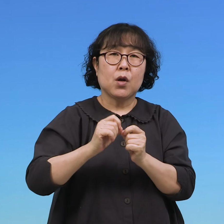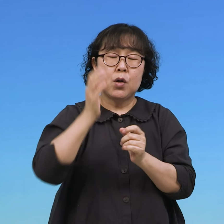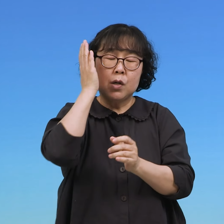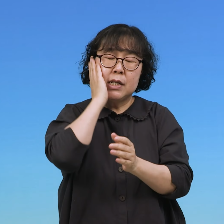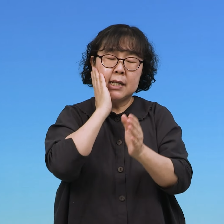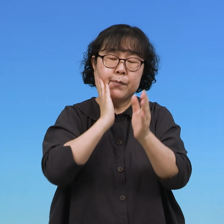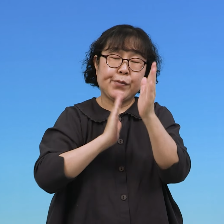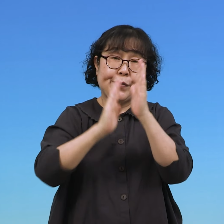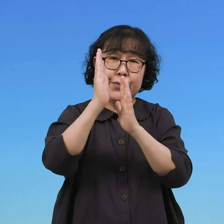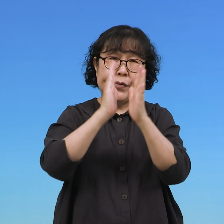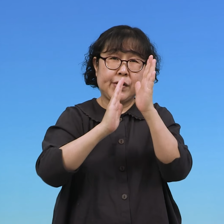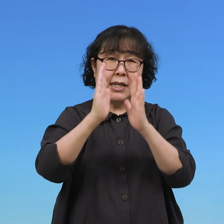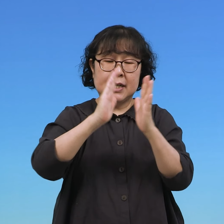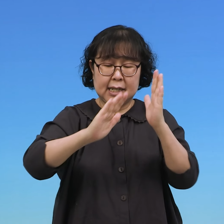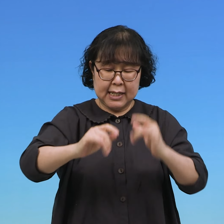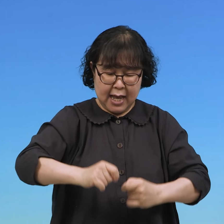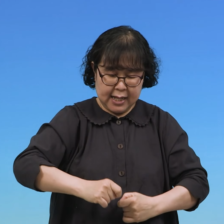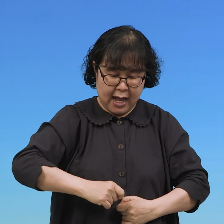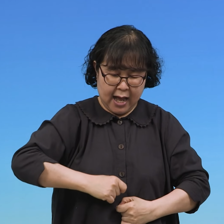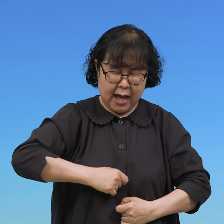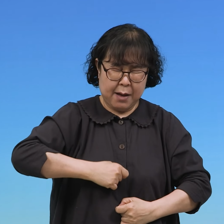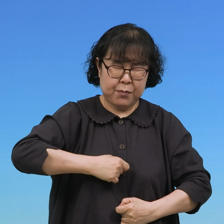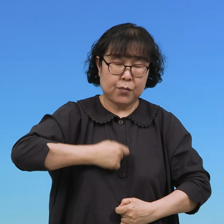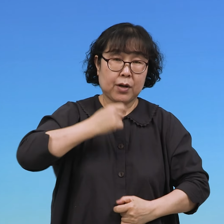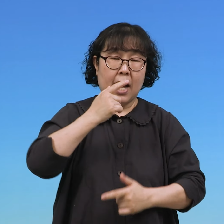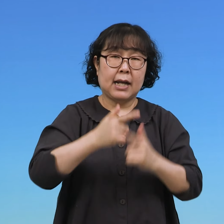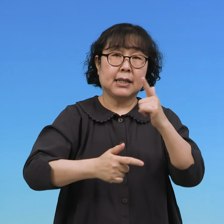푸른 의의 나무가 가득한 세상,